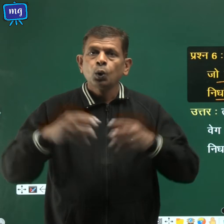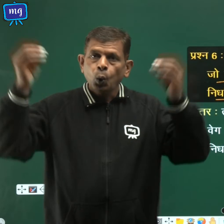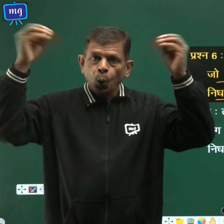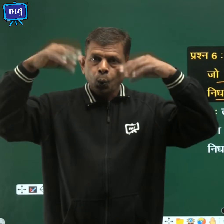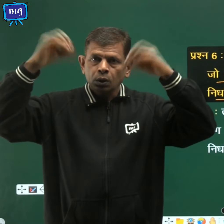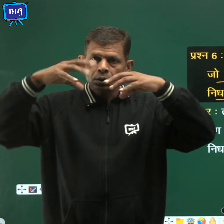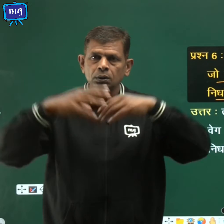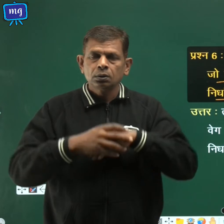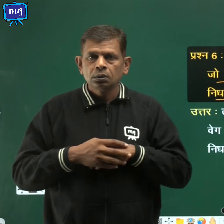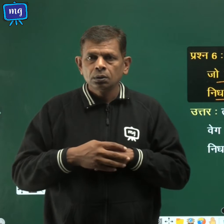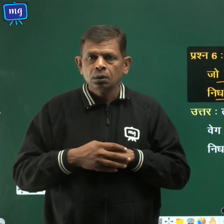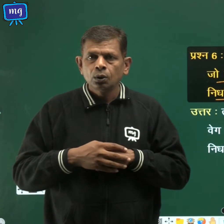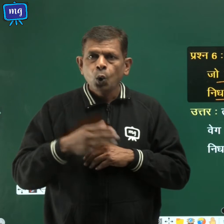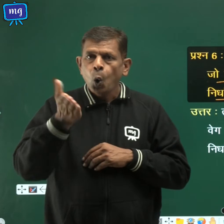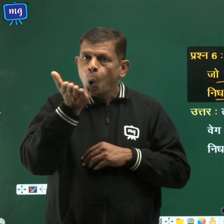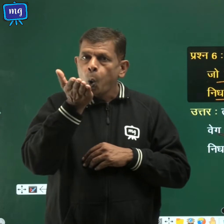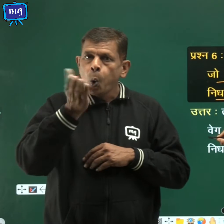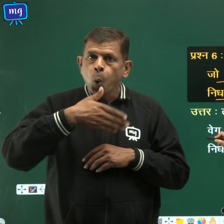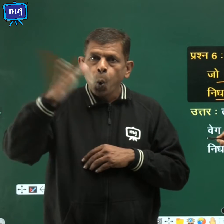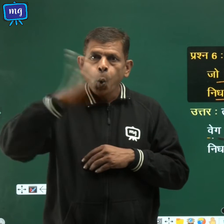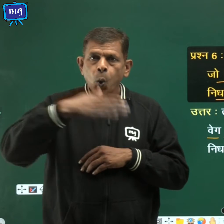वर्षा, पवन वेग